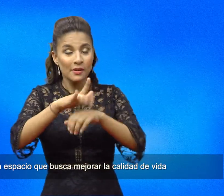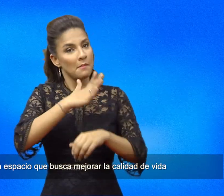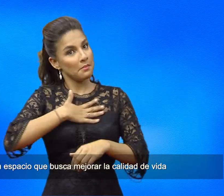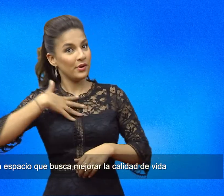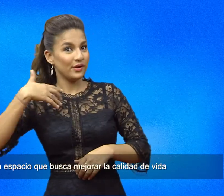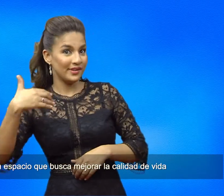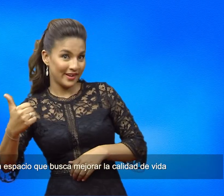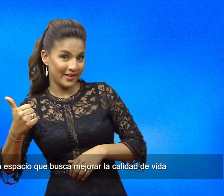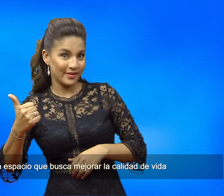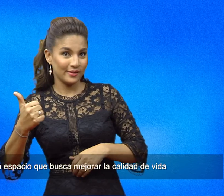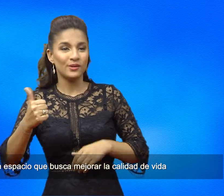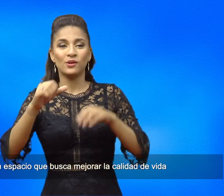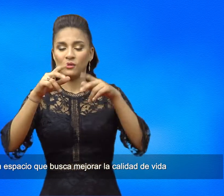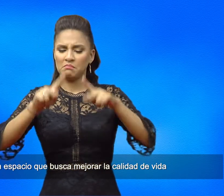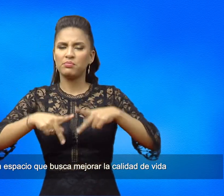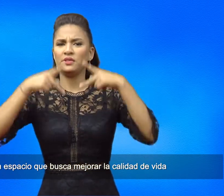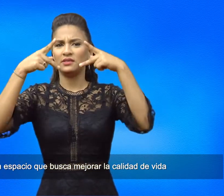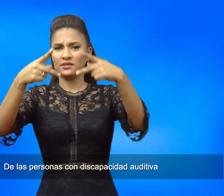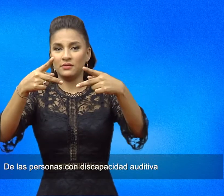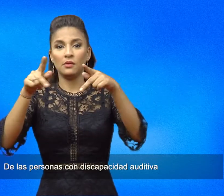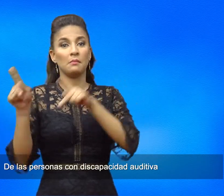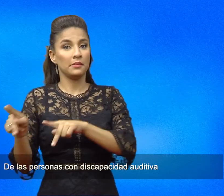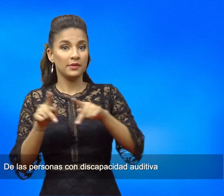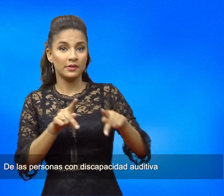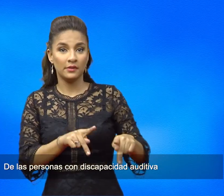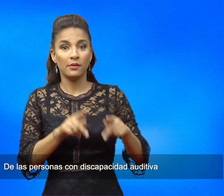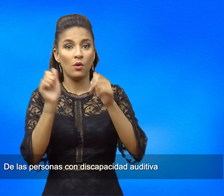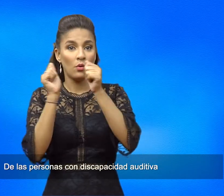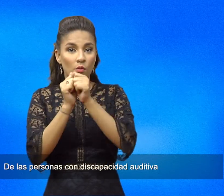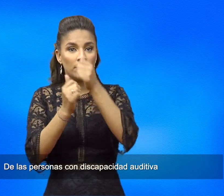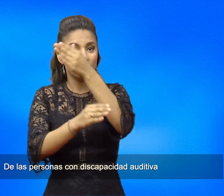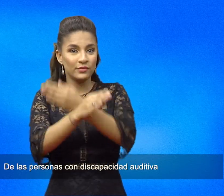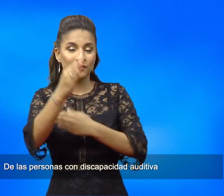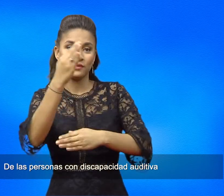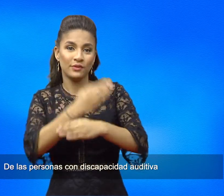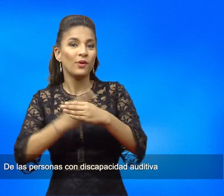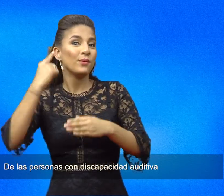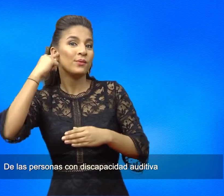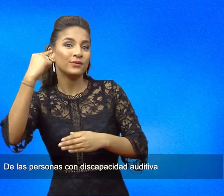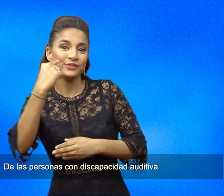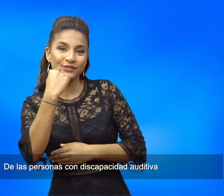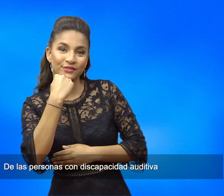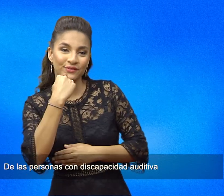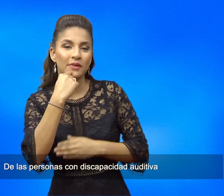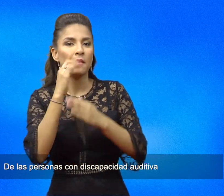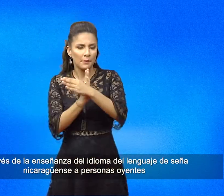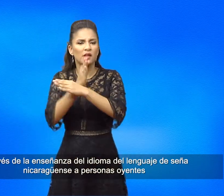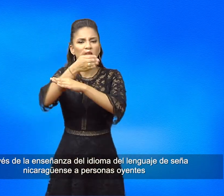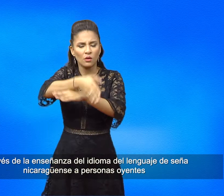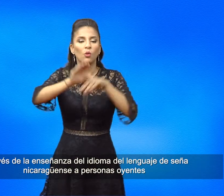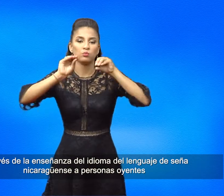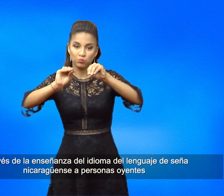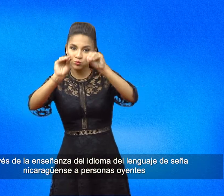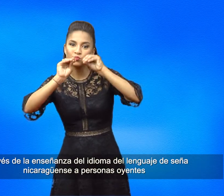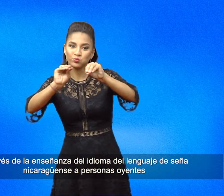la calidad de vida de las personas con discapacidad auditiva a través de la enseñanza